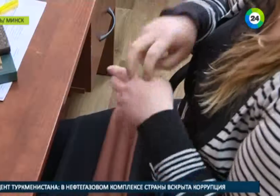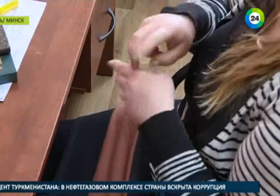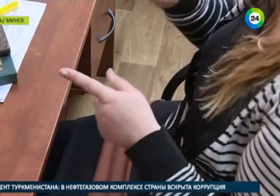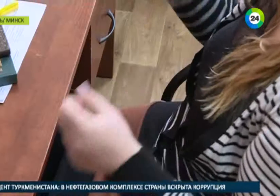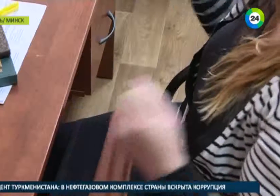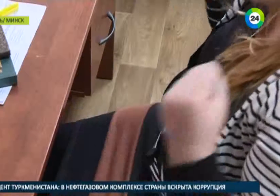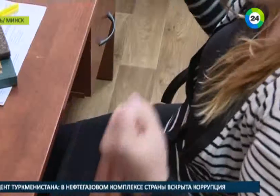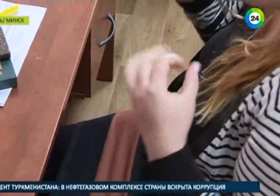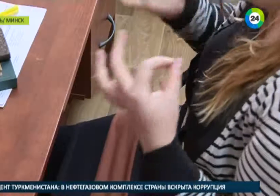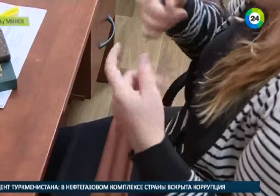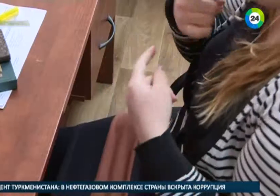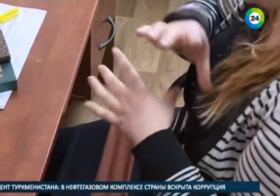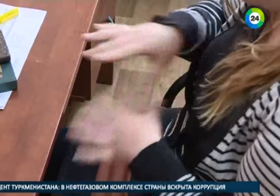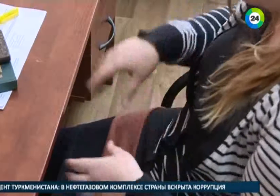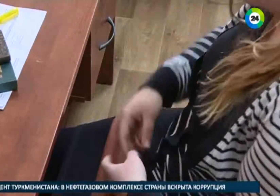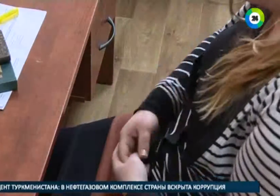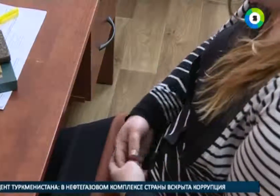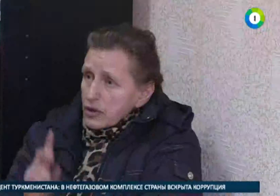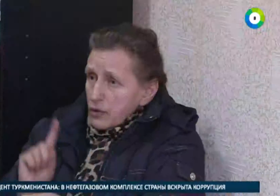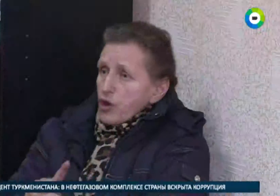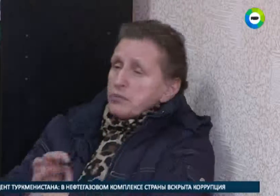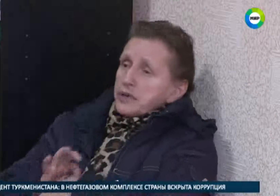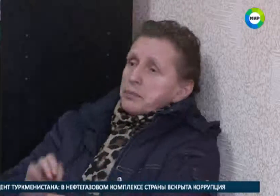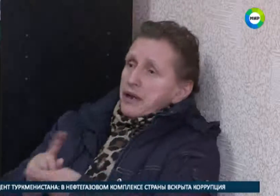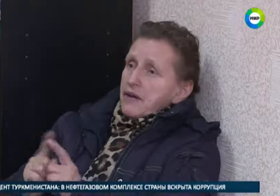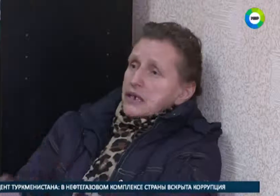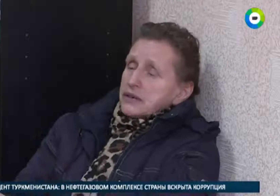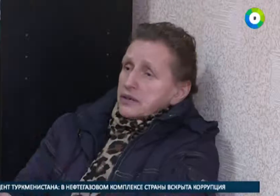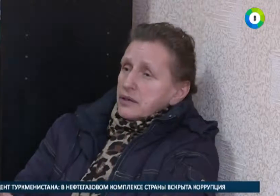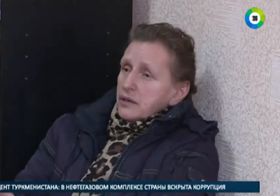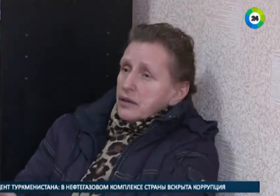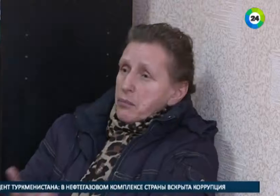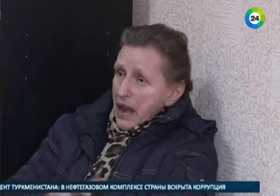квалифицированных специалистов. По закону языком жестов должны владеть также пожарные и милиционеры.